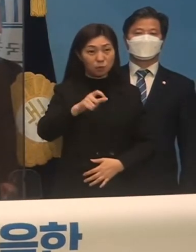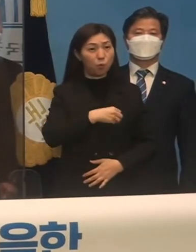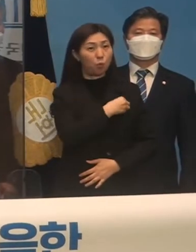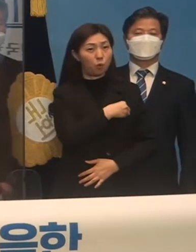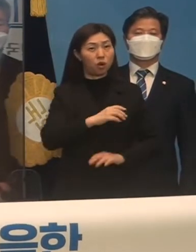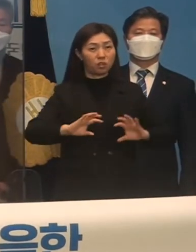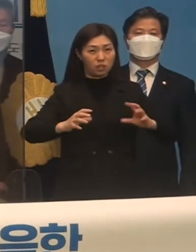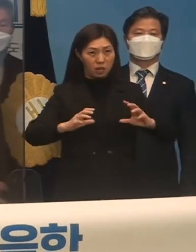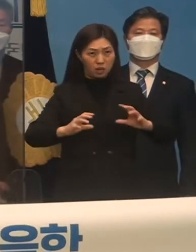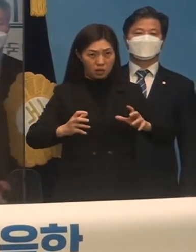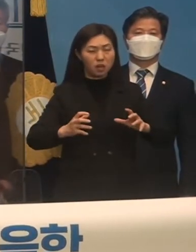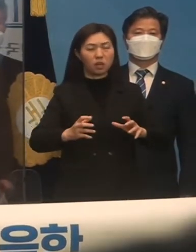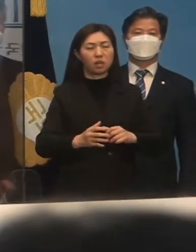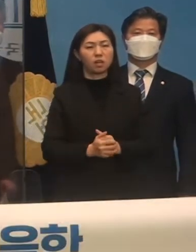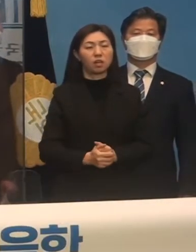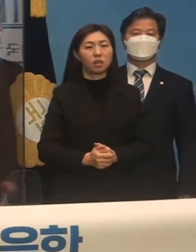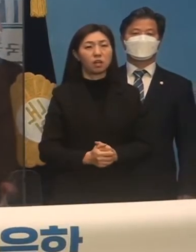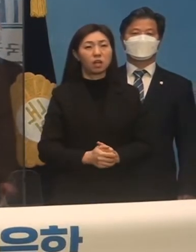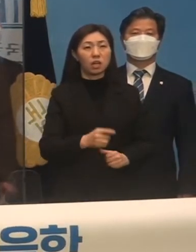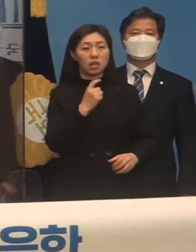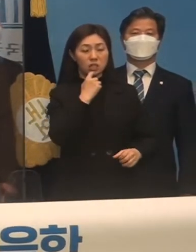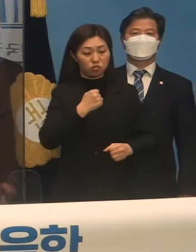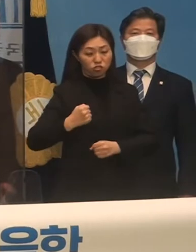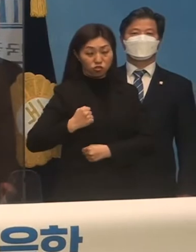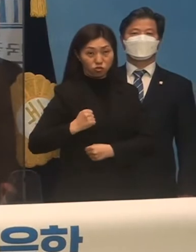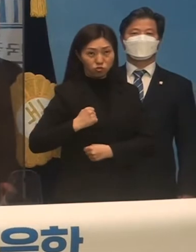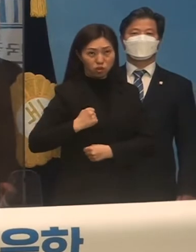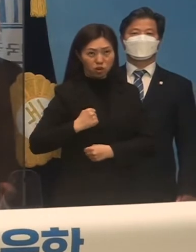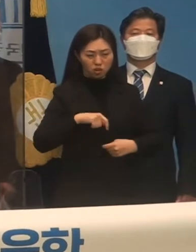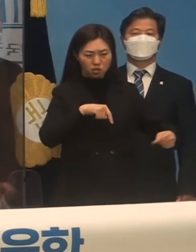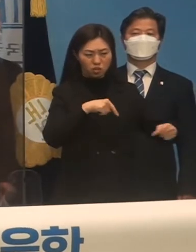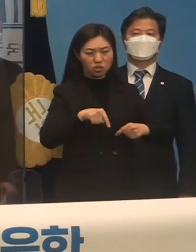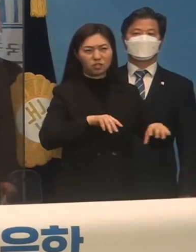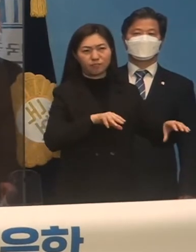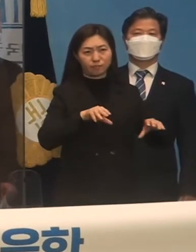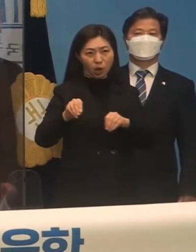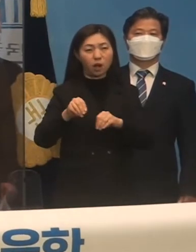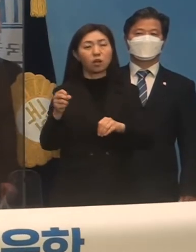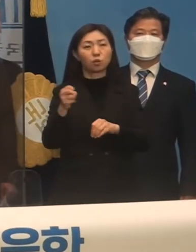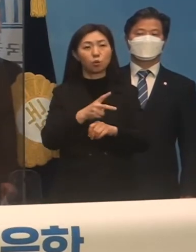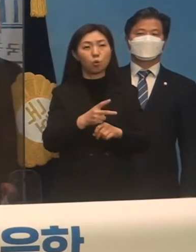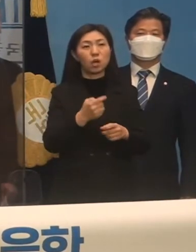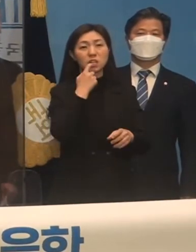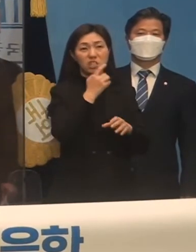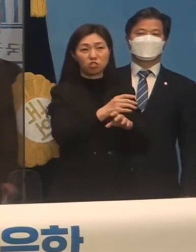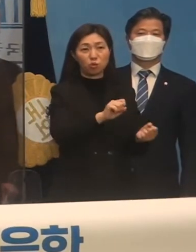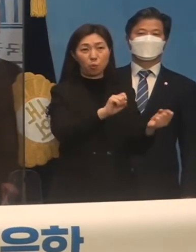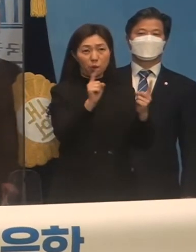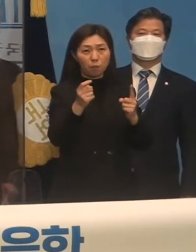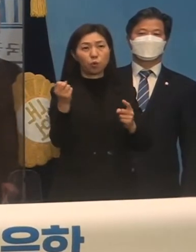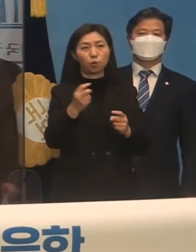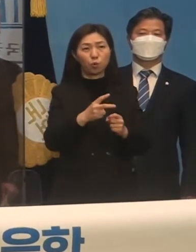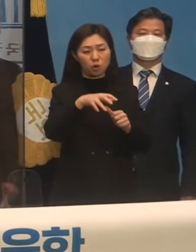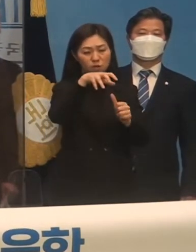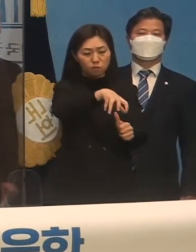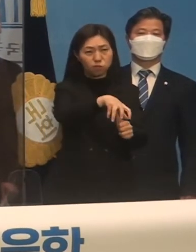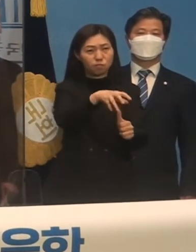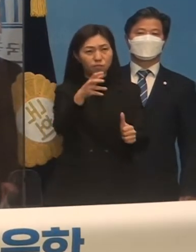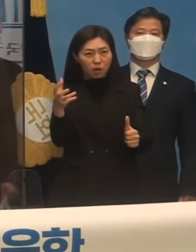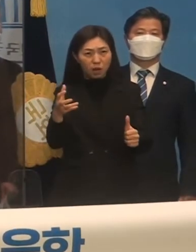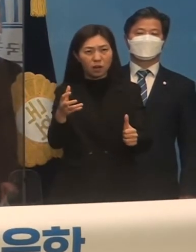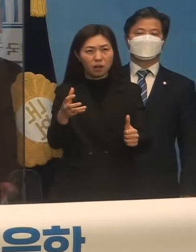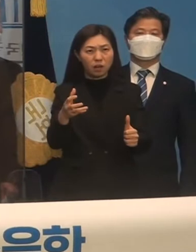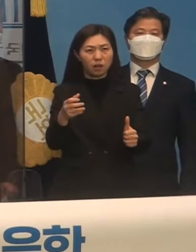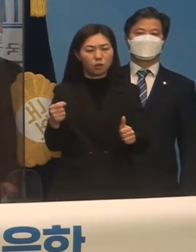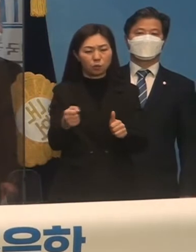군정동식, 민주회복 그리고 구금된 사람들의 석방과 탄압을